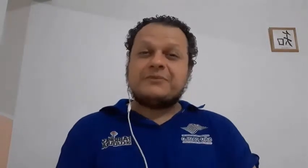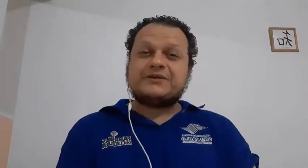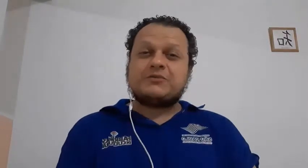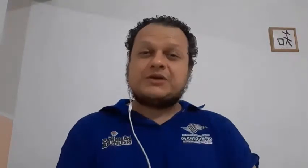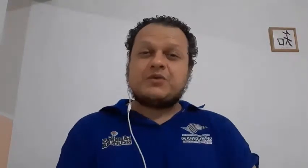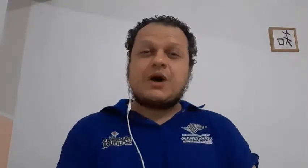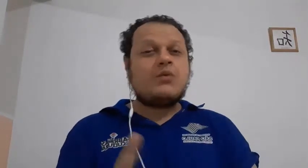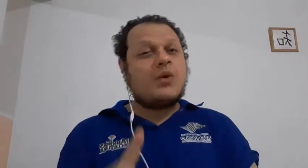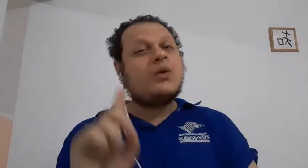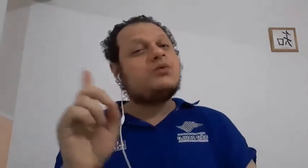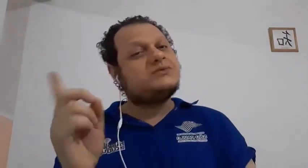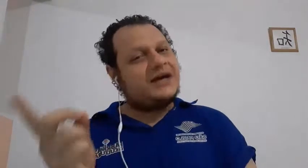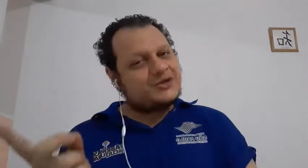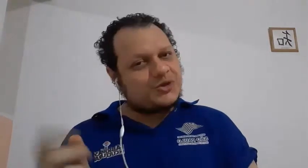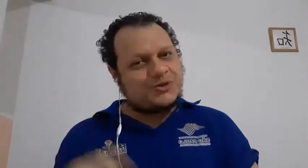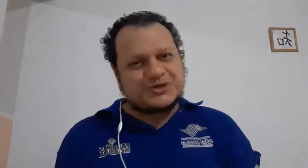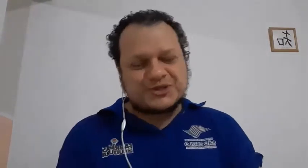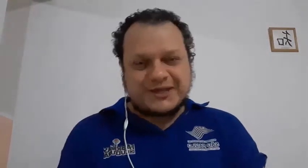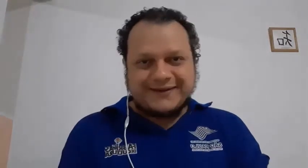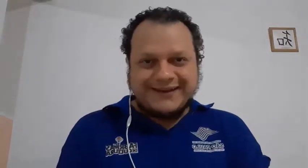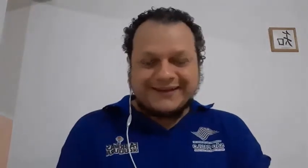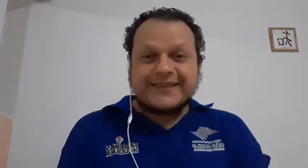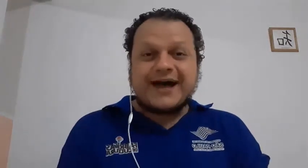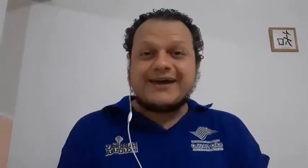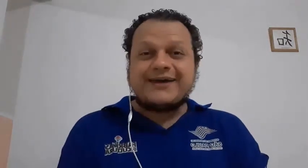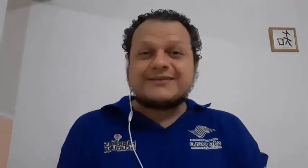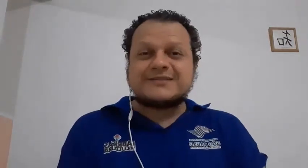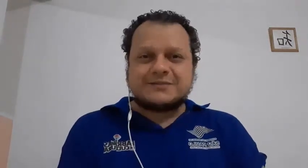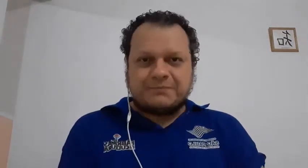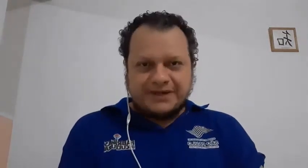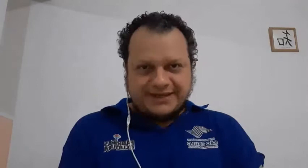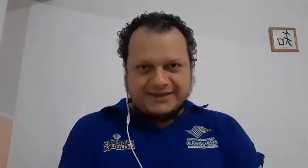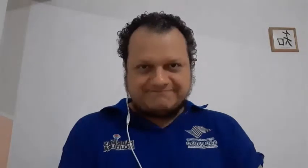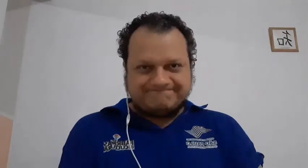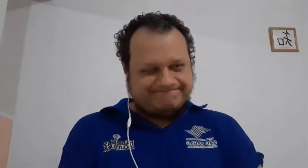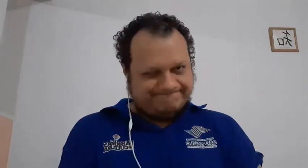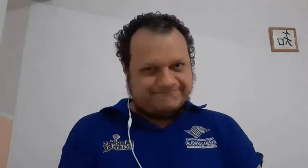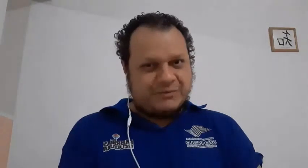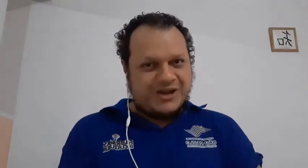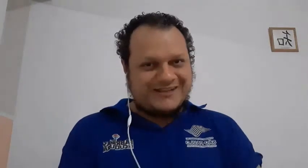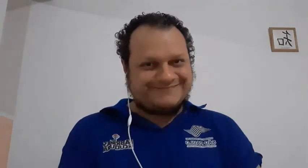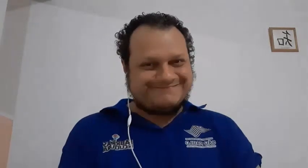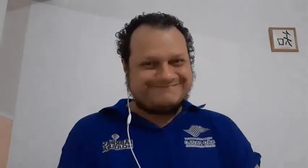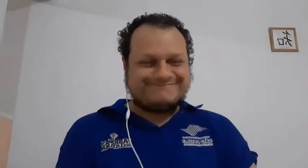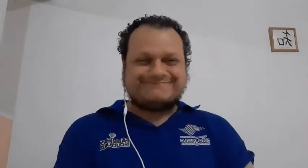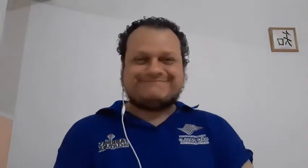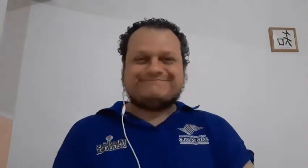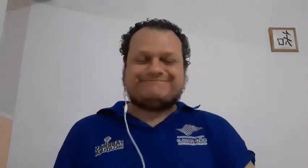Alfabeto manual ou da filologia da Espanha. Vamos lá?